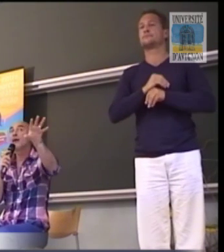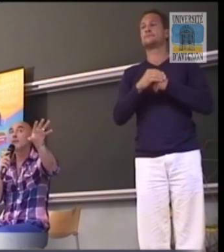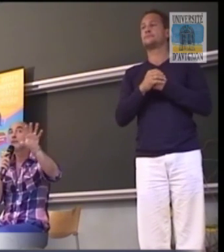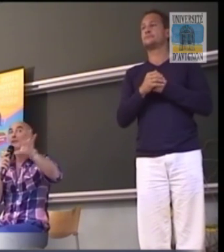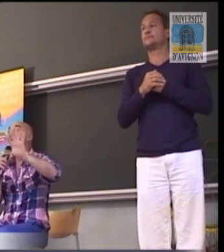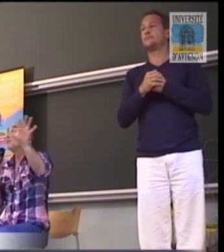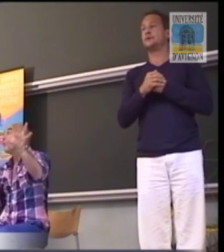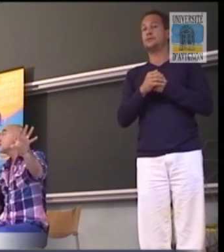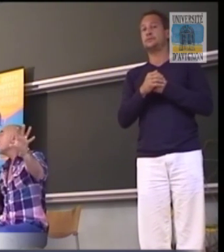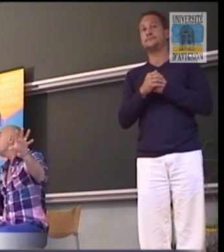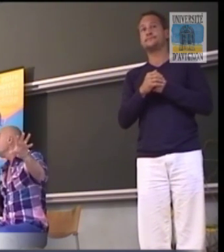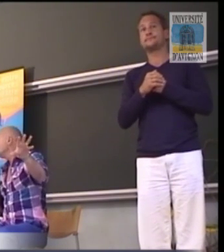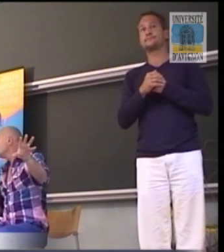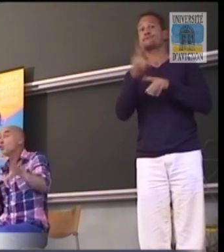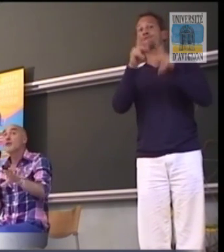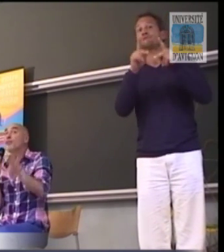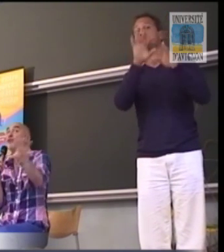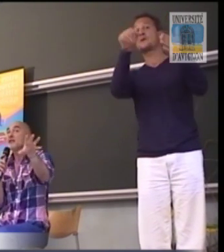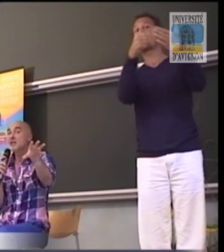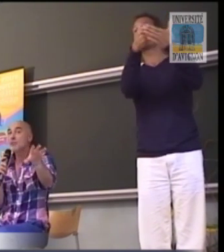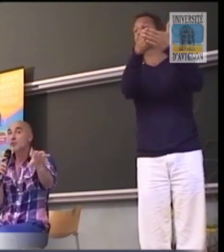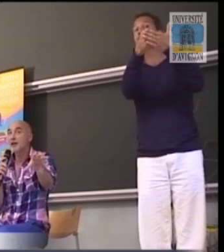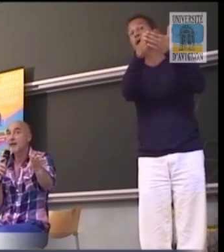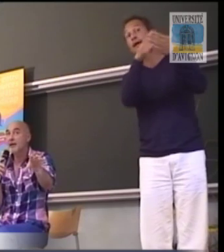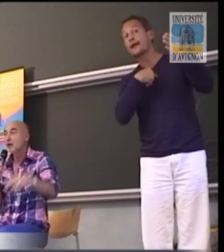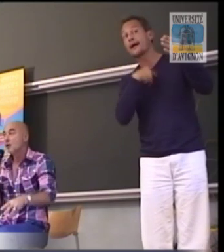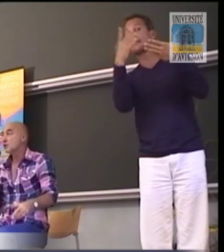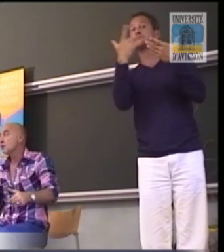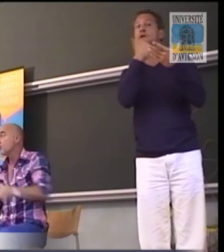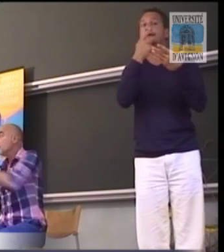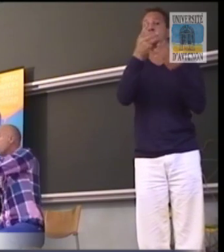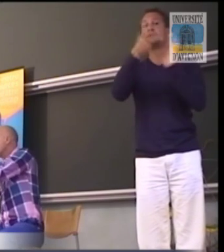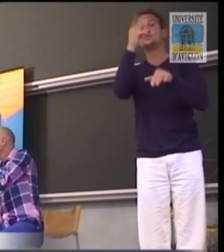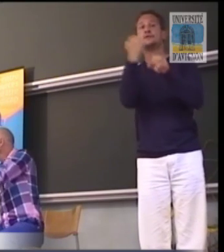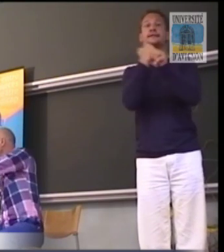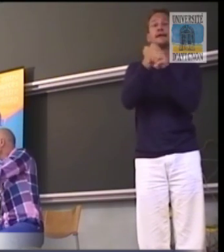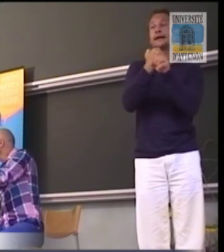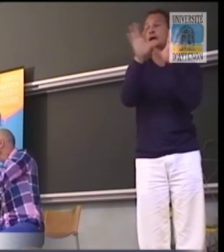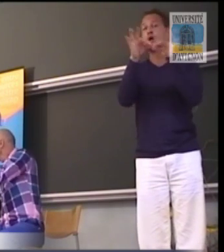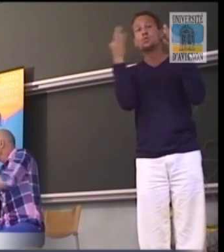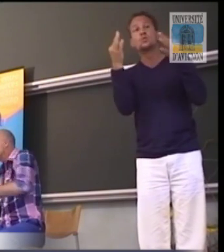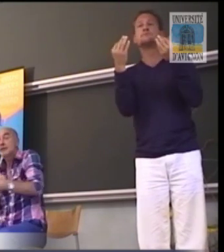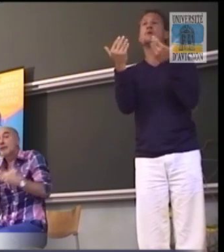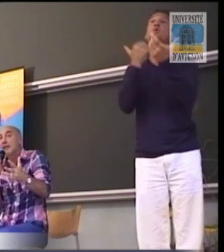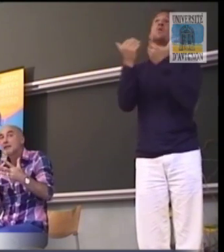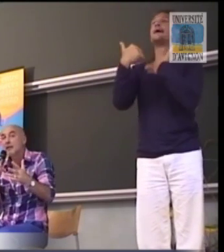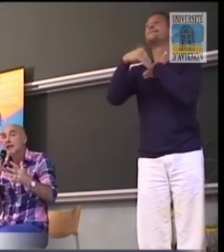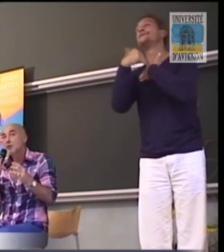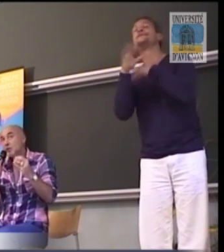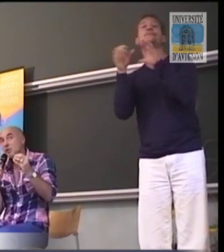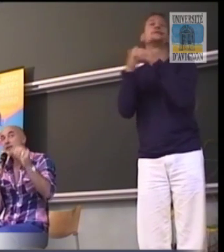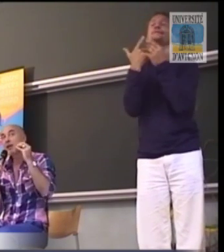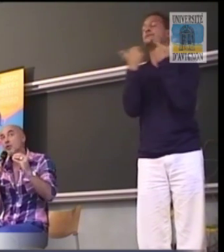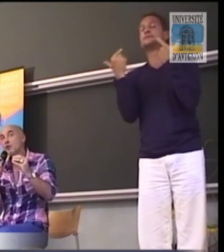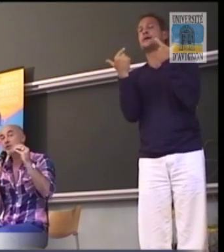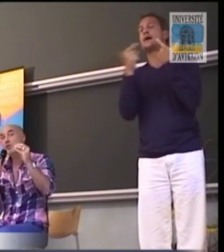à terme, il y a une possibilité de trouver plus facilement du travail que si on fait une formation de boulanger ou voilà, peut-être des... Donc